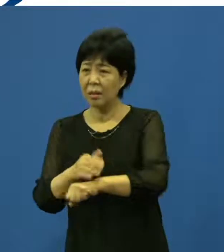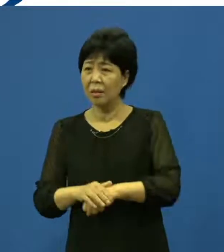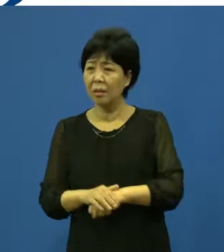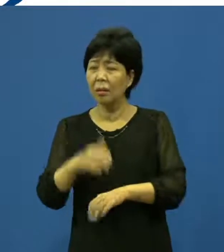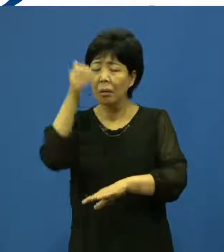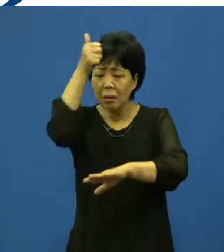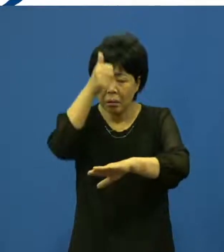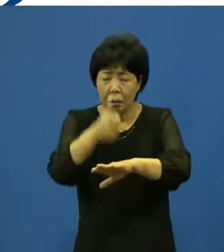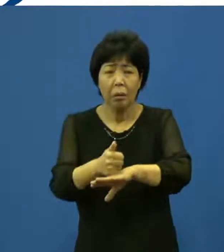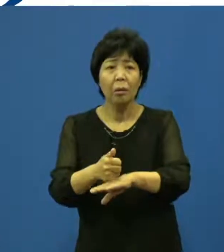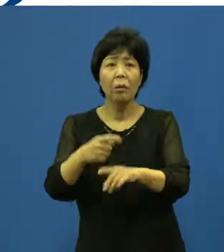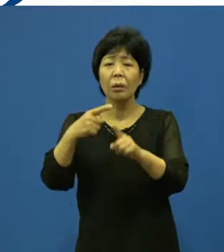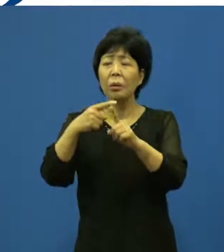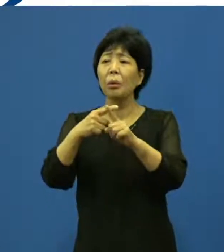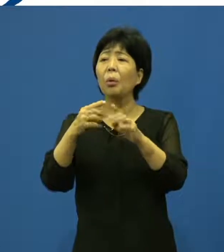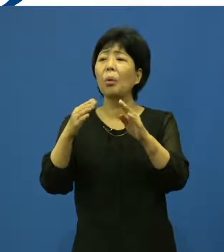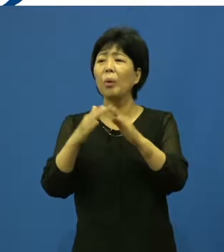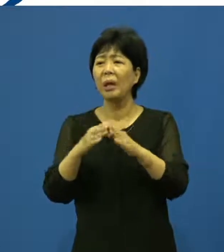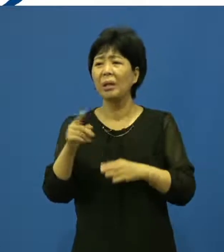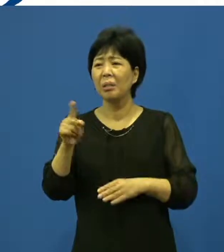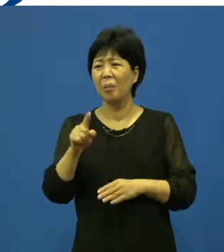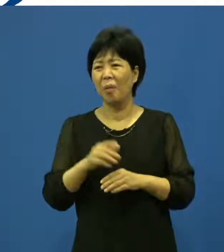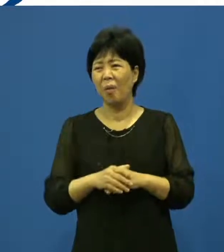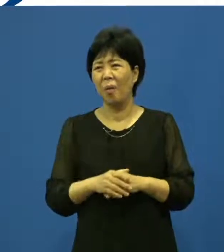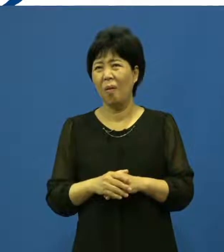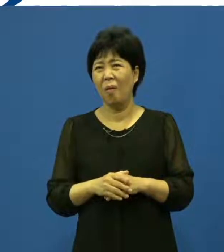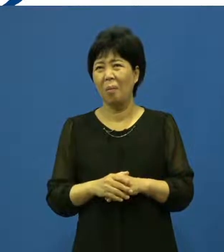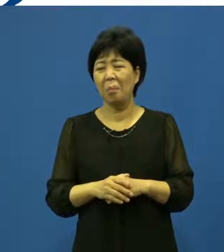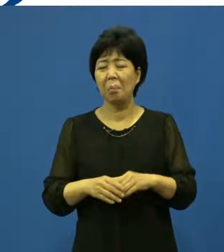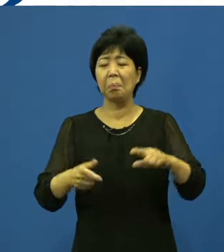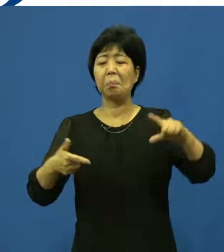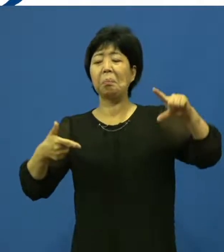결국 교회는 잘난 사람들의 리그가 되기 쉬웠습니다.